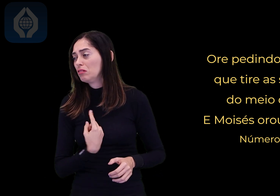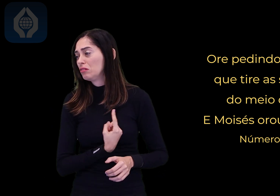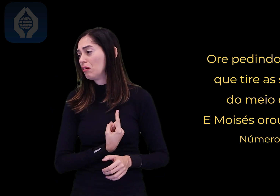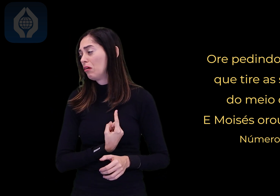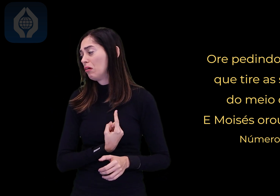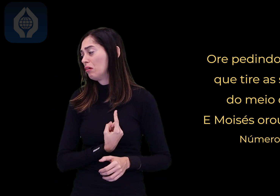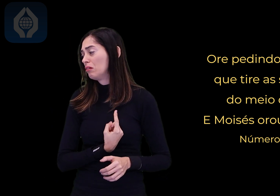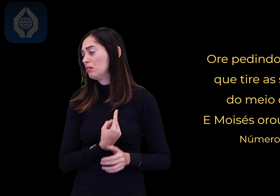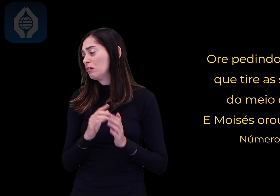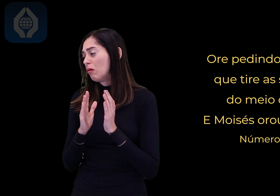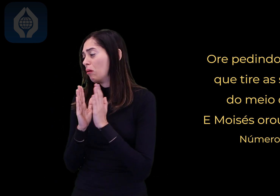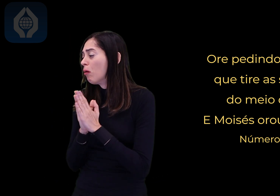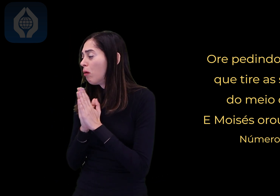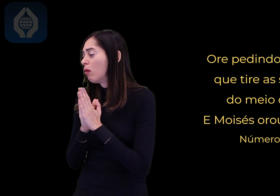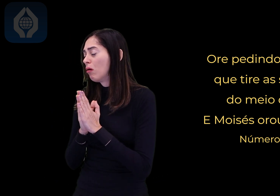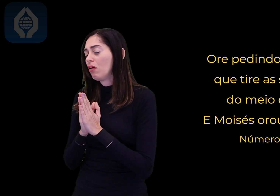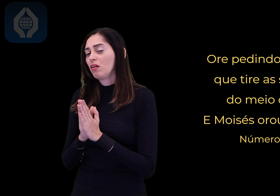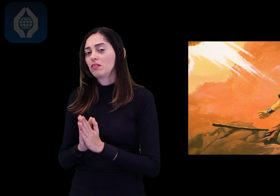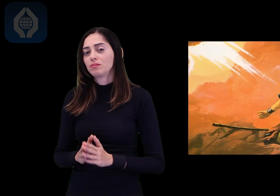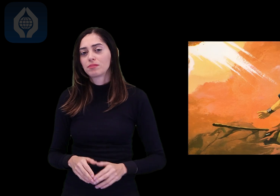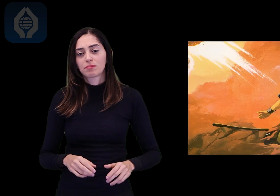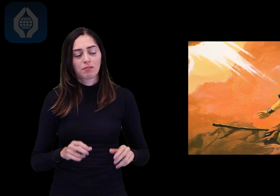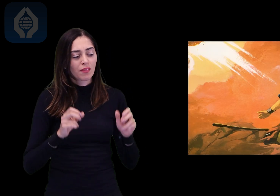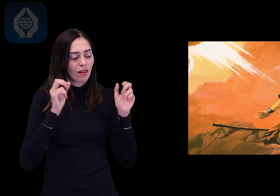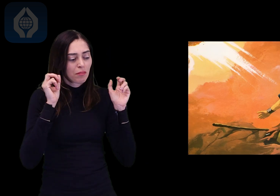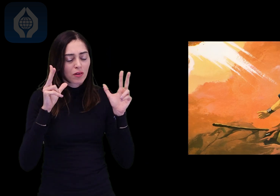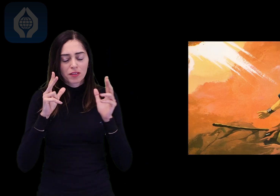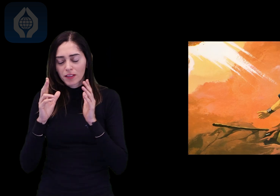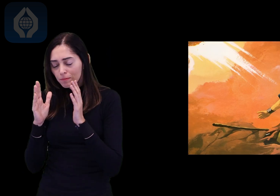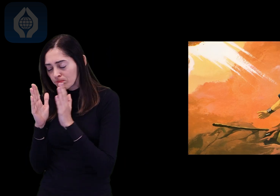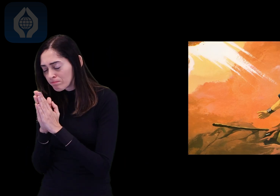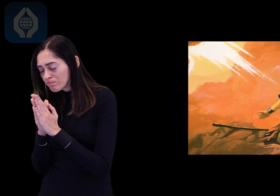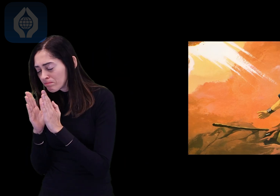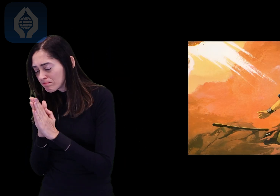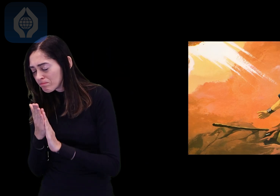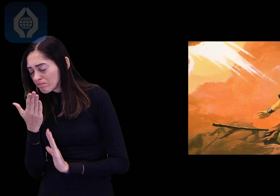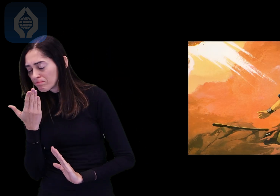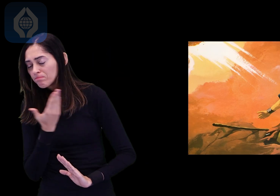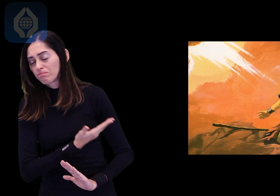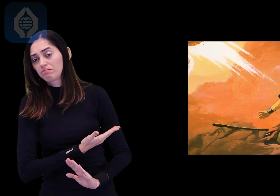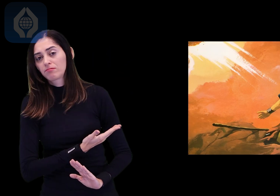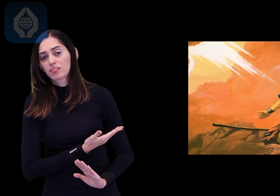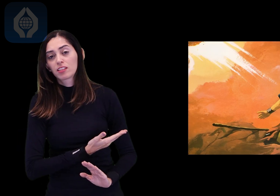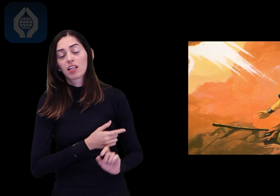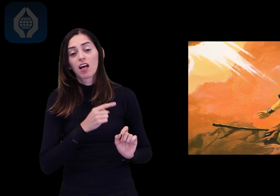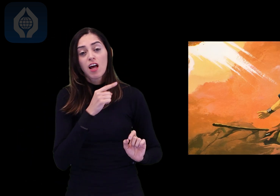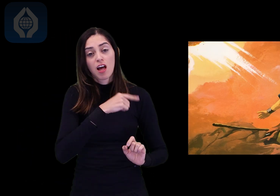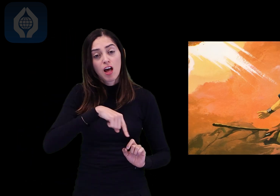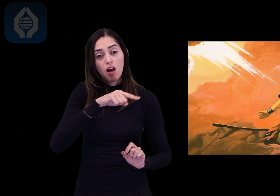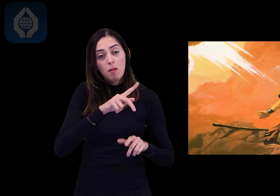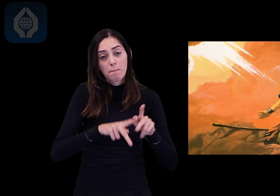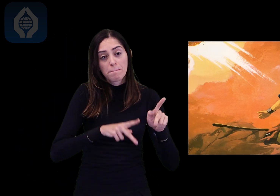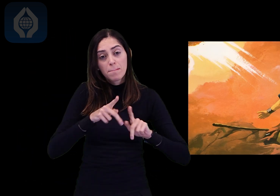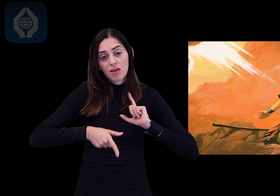E Moisés orou pelo povo. Eles agora reconheceram que somente o Senhor podia salvá-los do seu castigo.